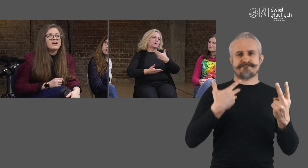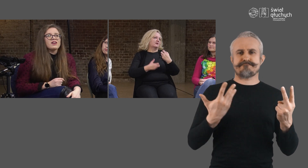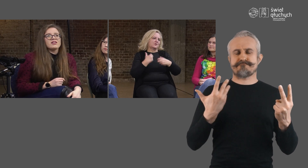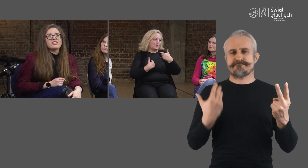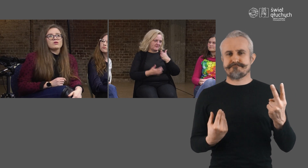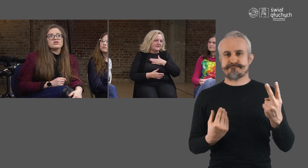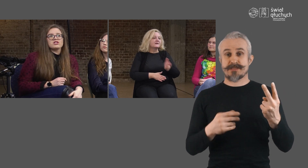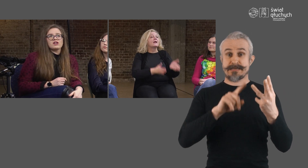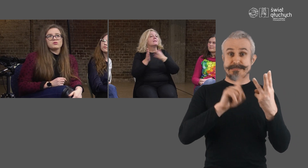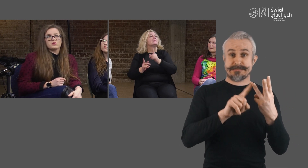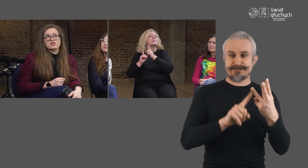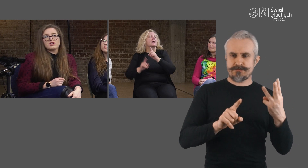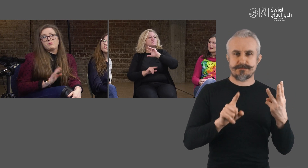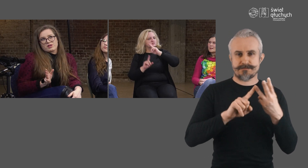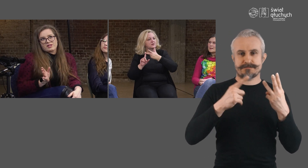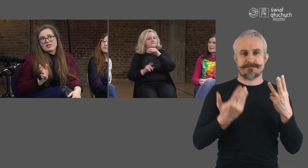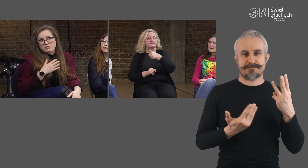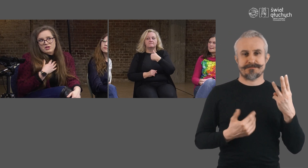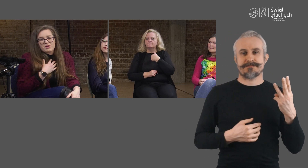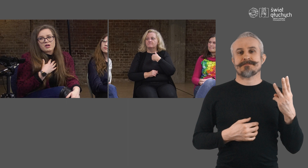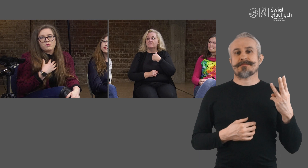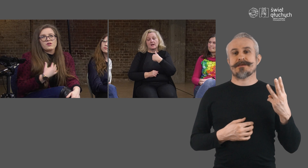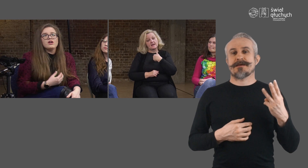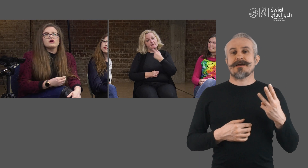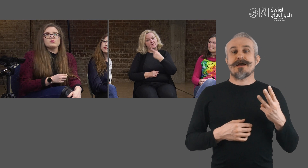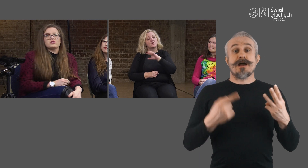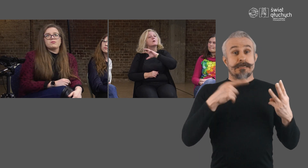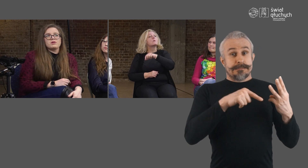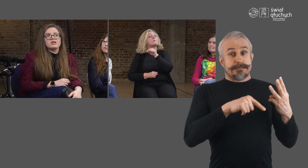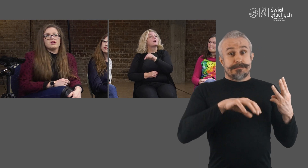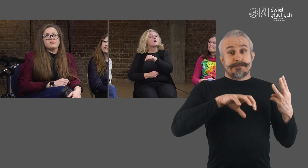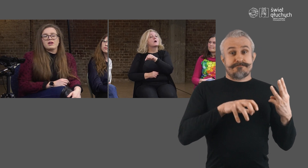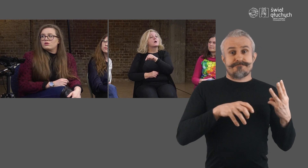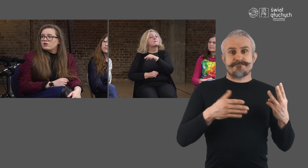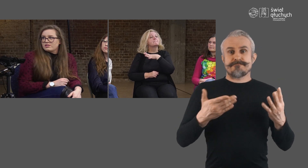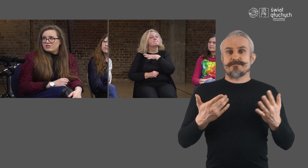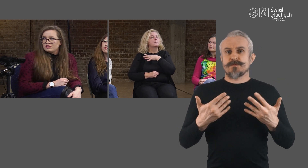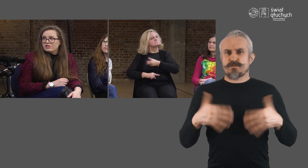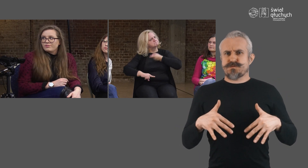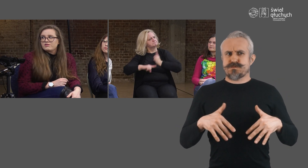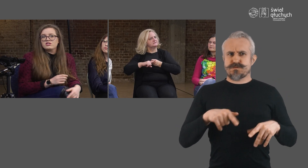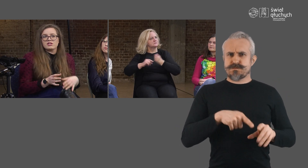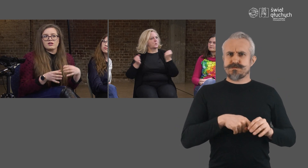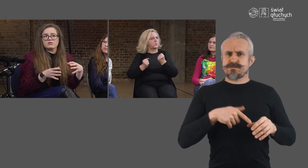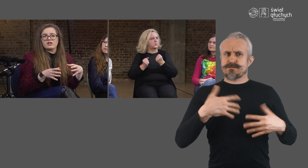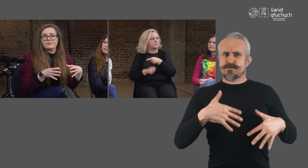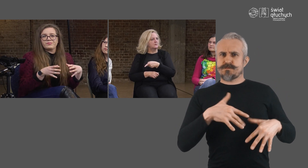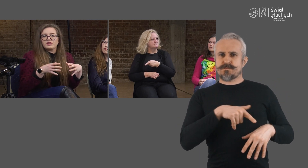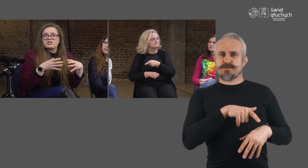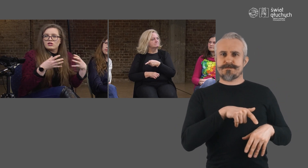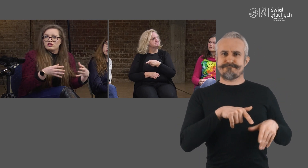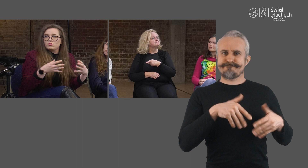problem, i nauczyciele, którzy, ja przynajmniej tak mówię, którzy byli bardzo rygorystyczni. W sensie takim,